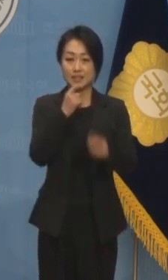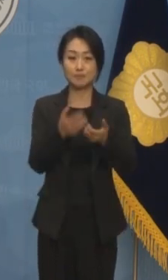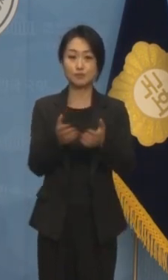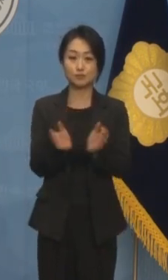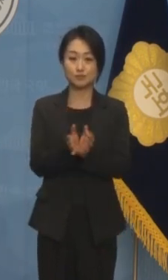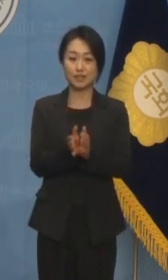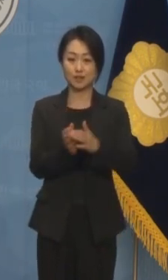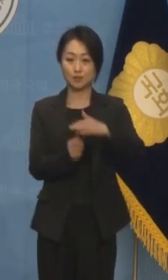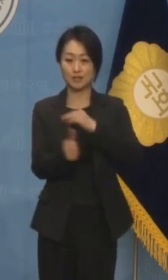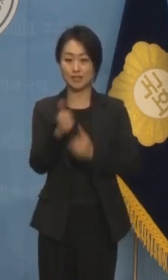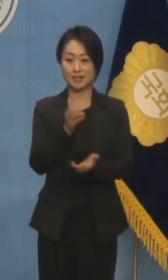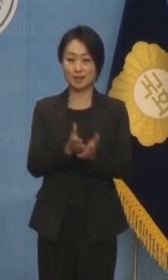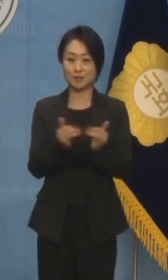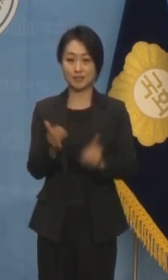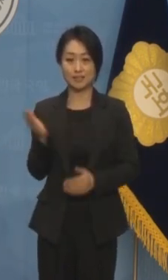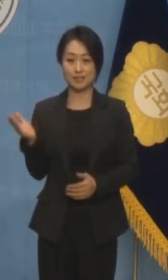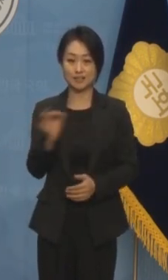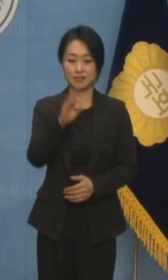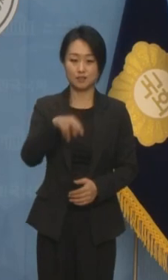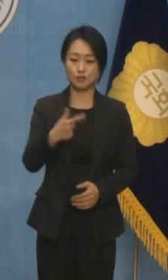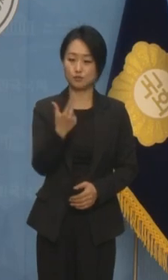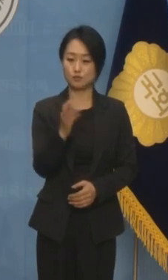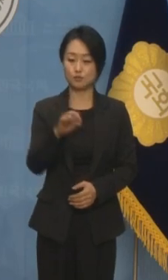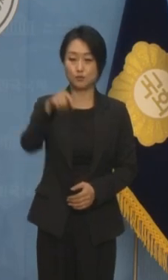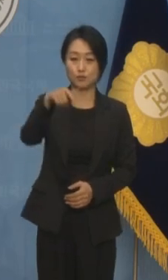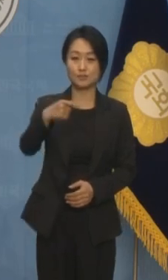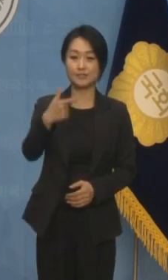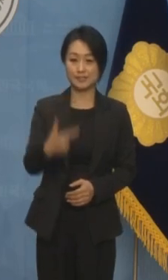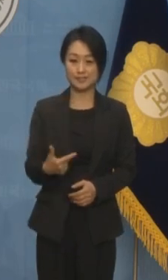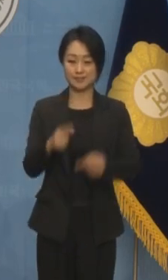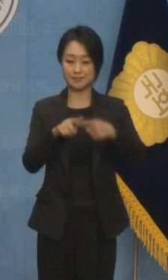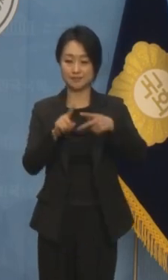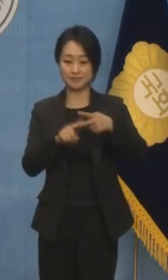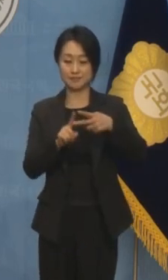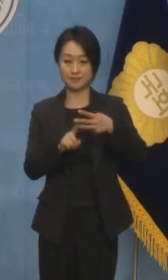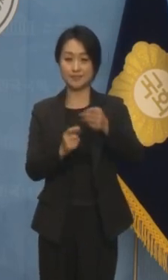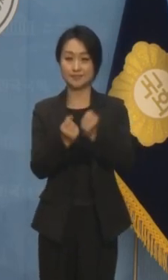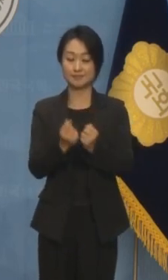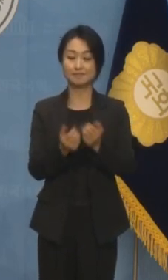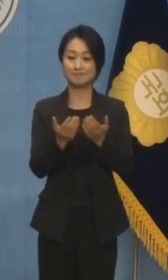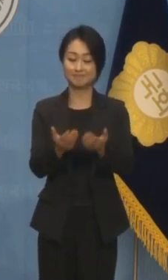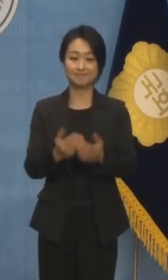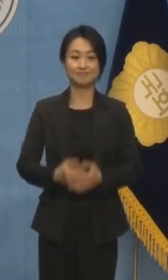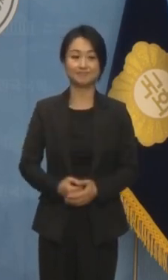더불어민주당 원내대변인 윤종군입니다. 오후 브리핑 3건 진행하도록 하겠습니다.